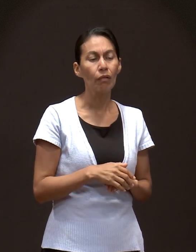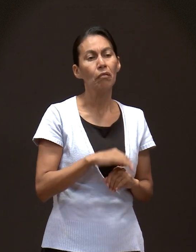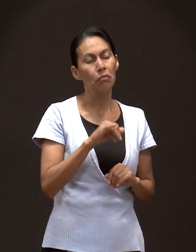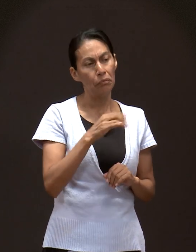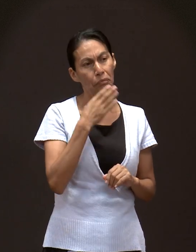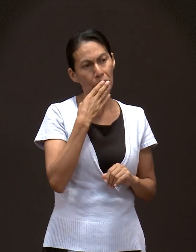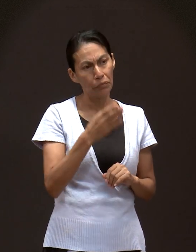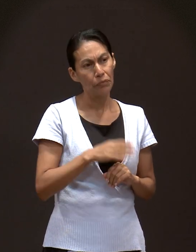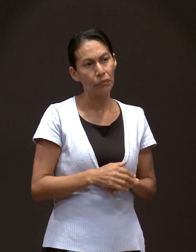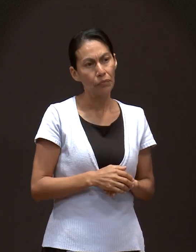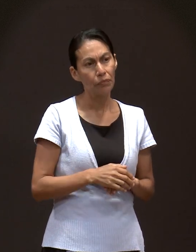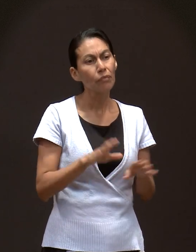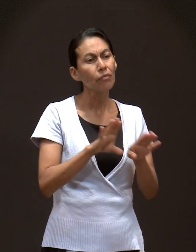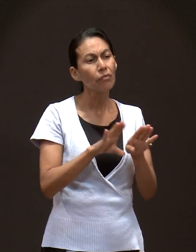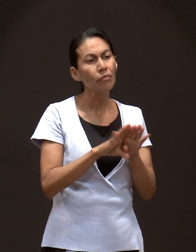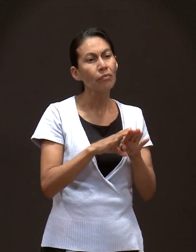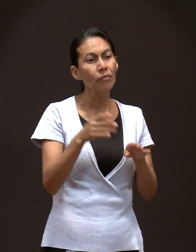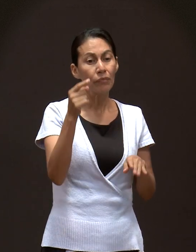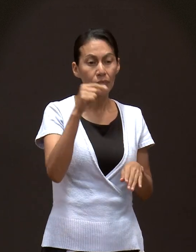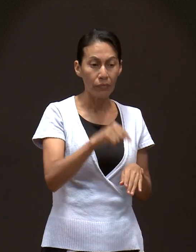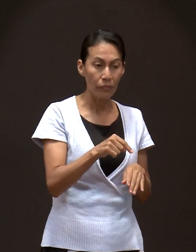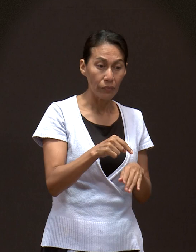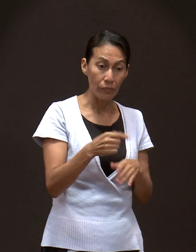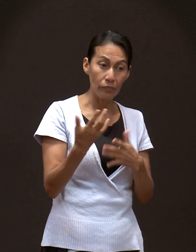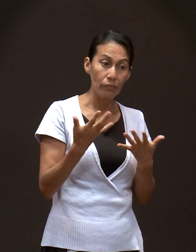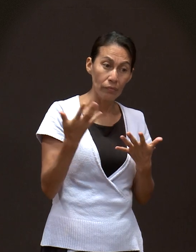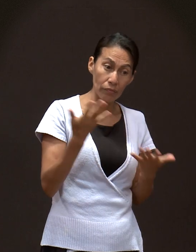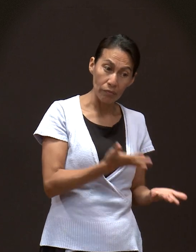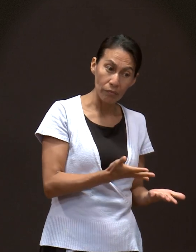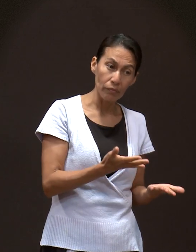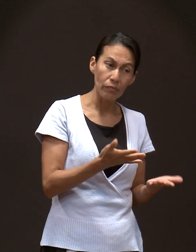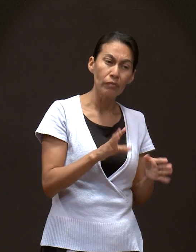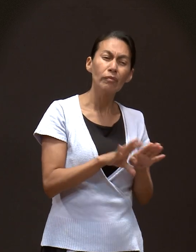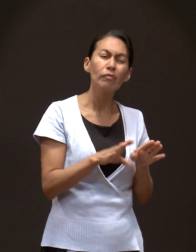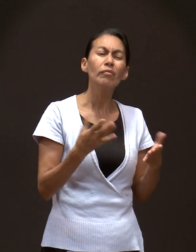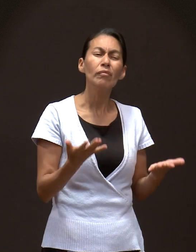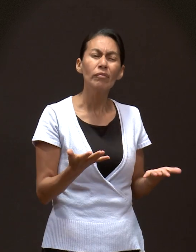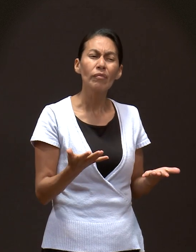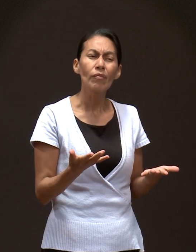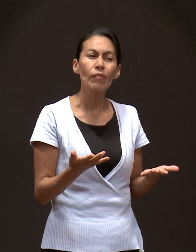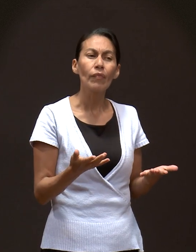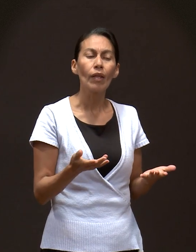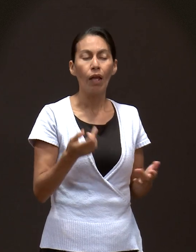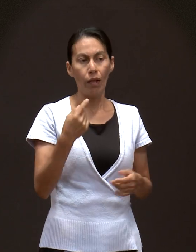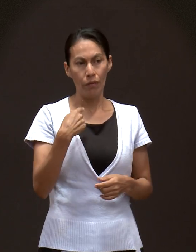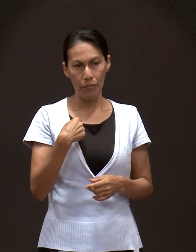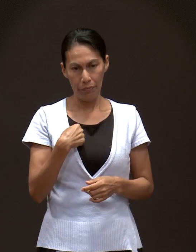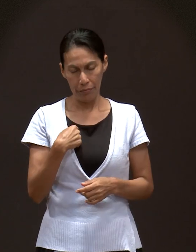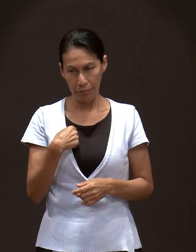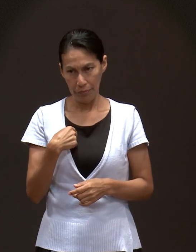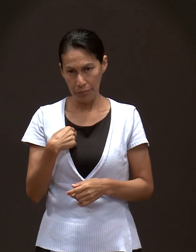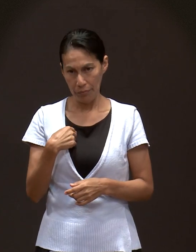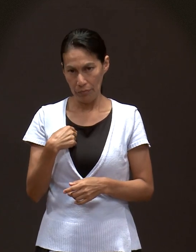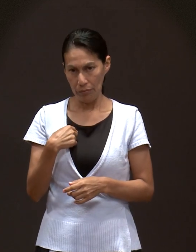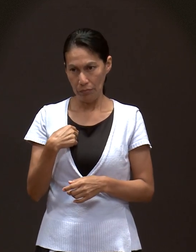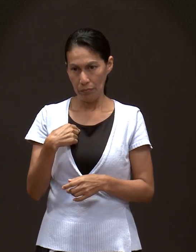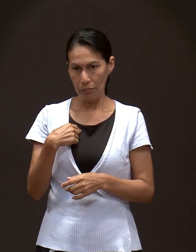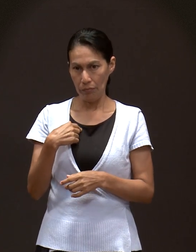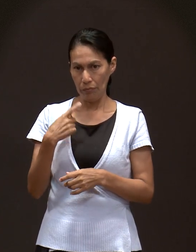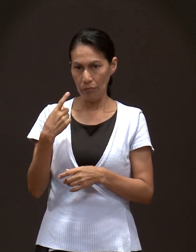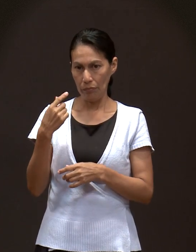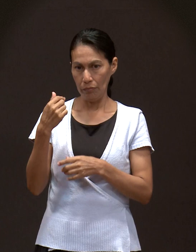qué pasó? ¿Cómo entonces viniste acá por primera vez? Ok. Ya, pues, entré al semestre virtual,